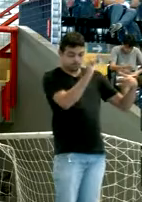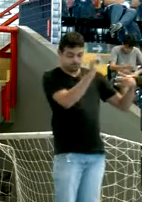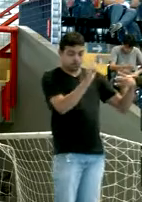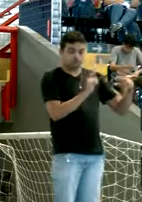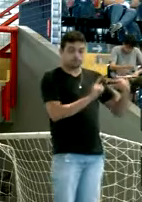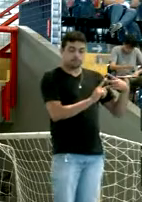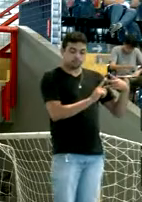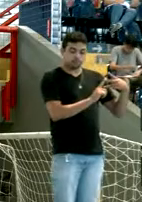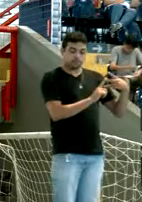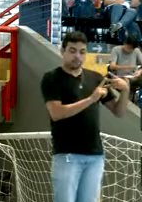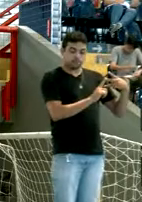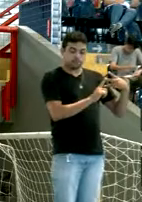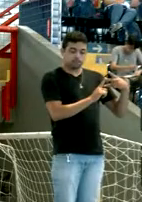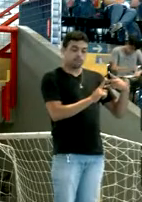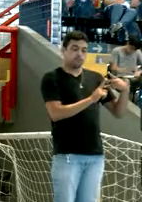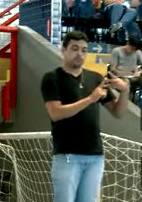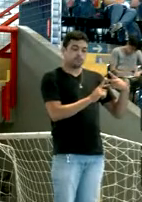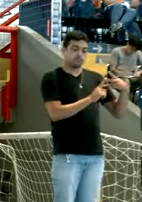pontilhados.